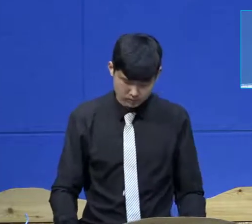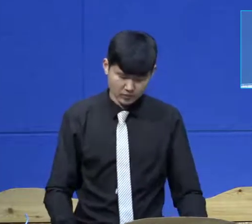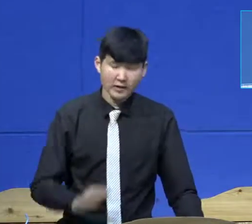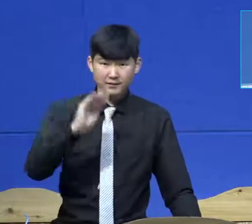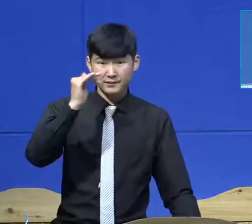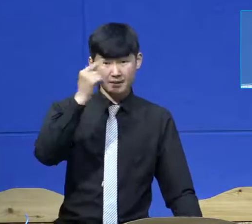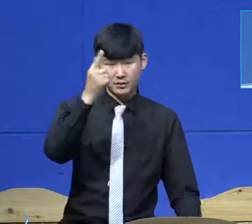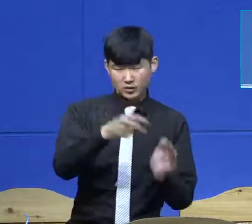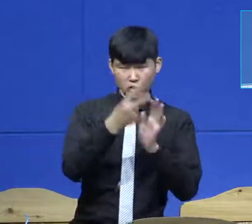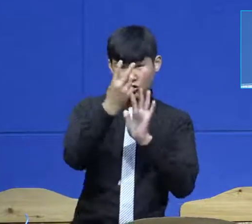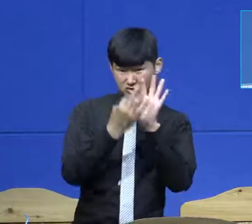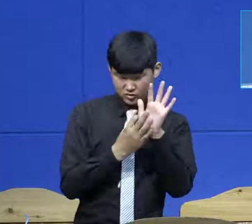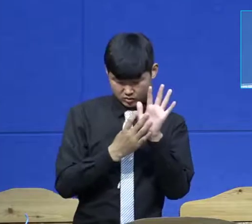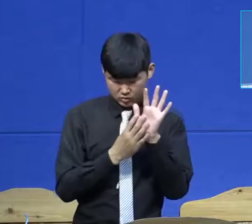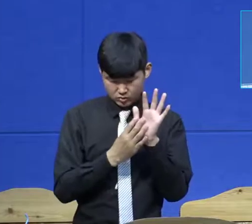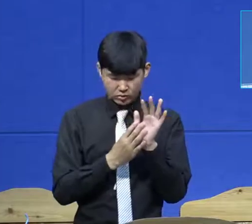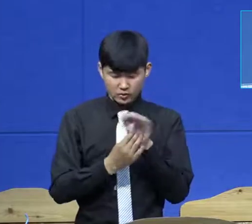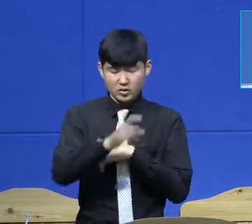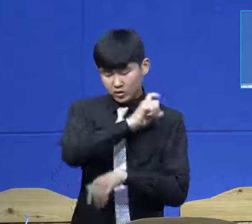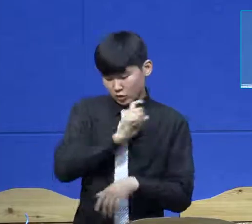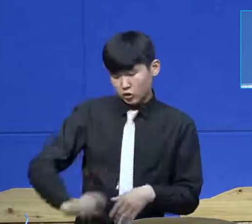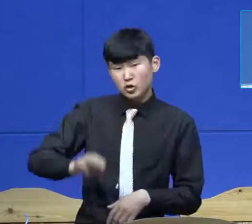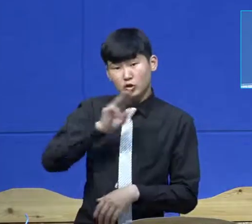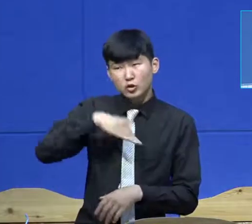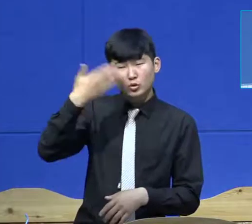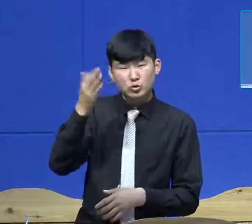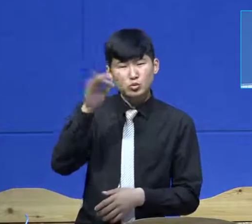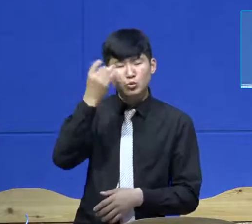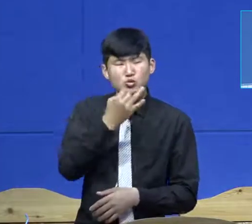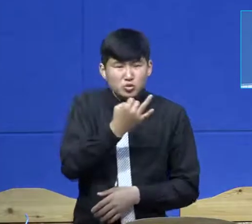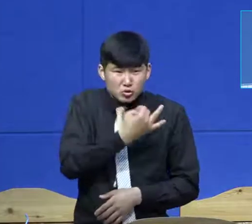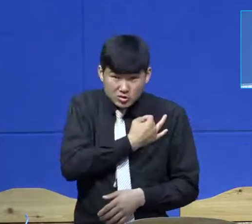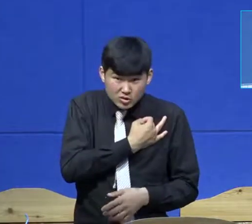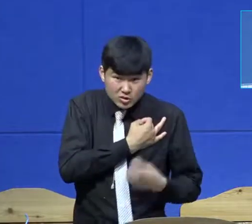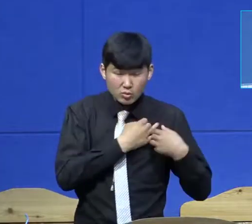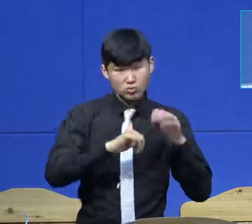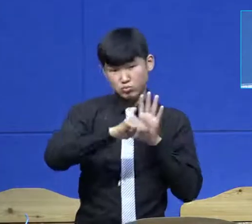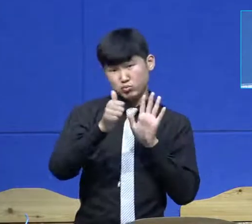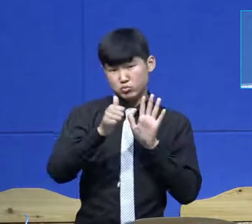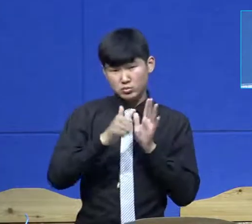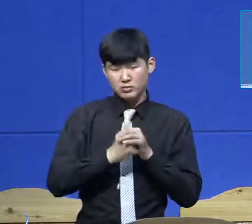Филиппо 1:29-с харуул Христийн төлөө түн зөвхөн итгэх бус.